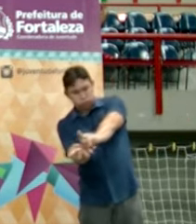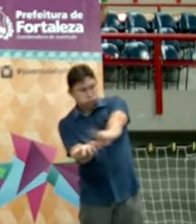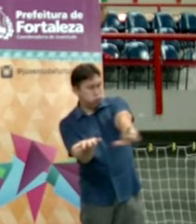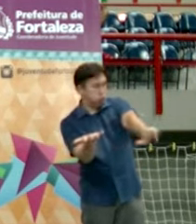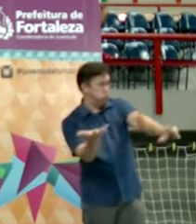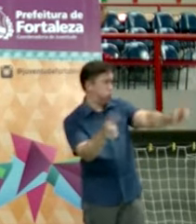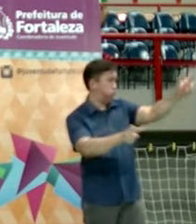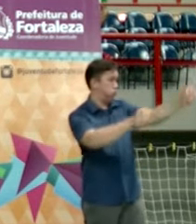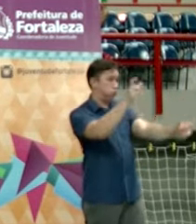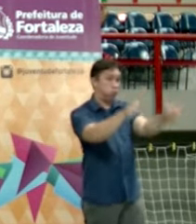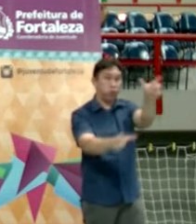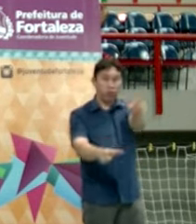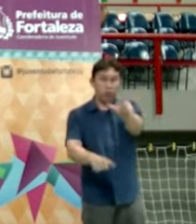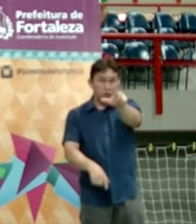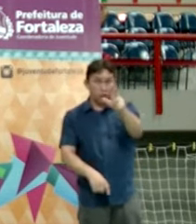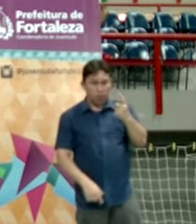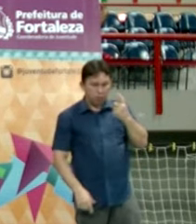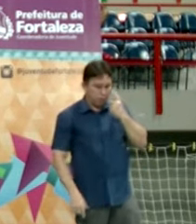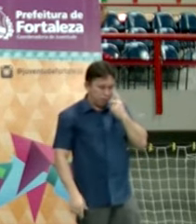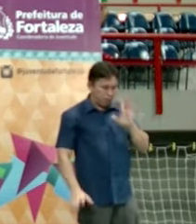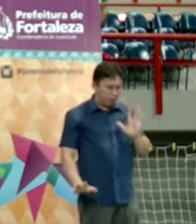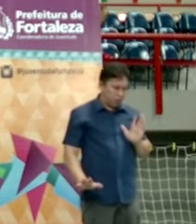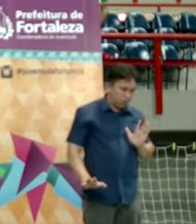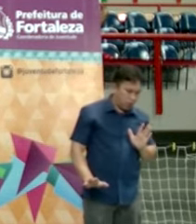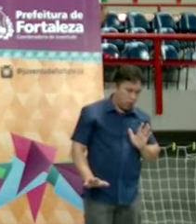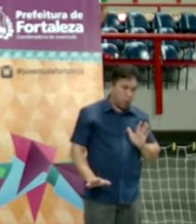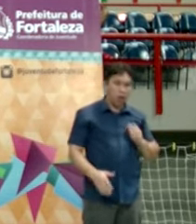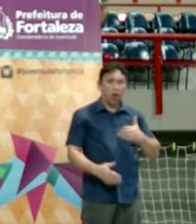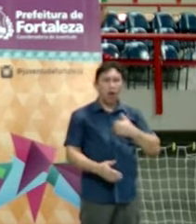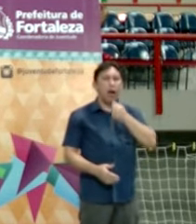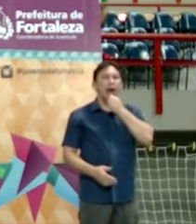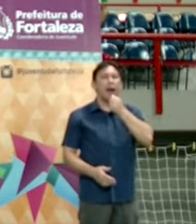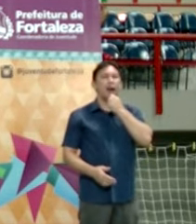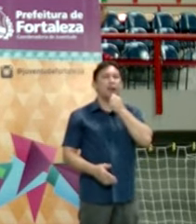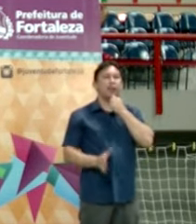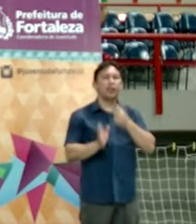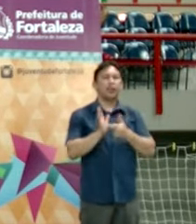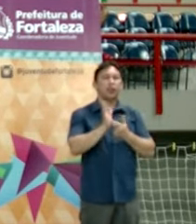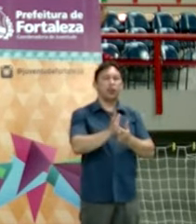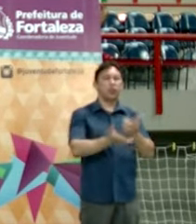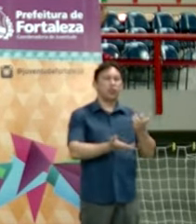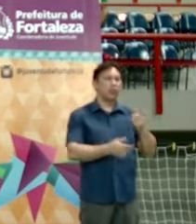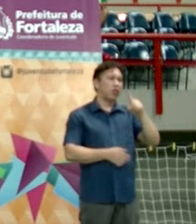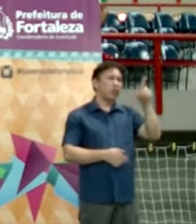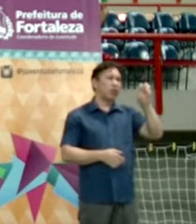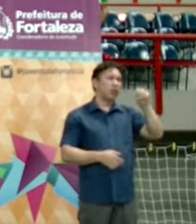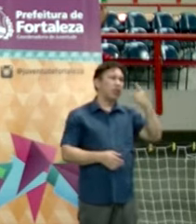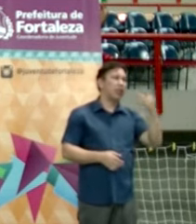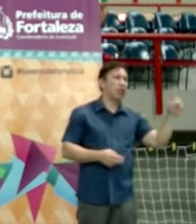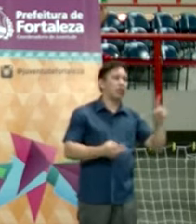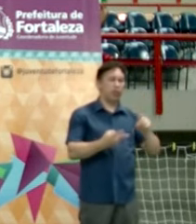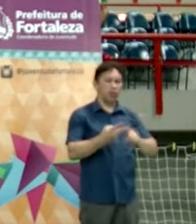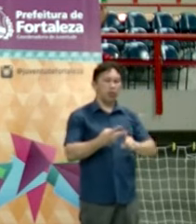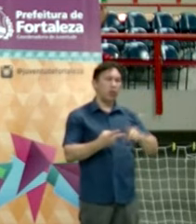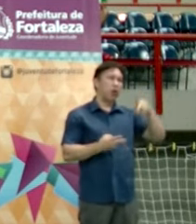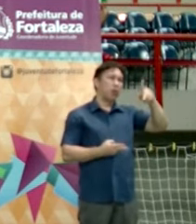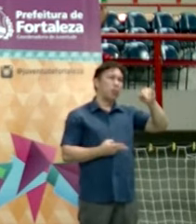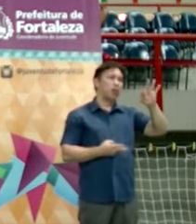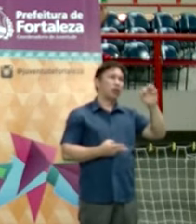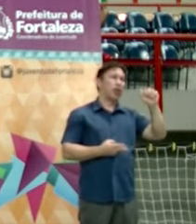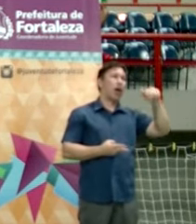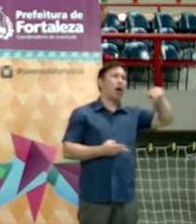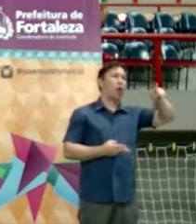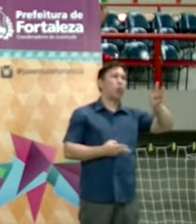Então, quando você pega, sei lá, alguns que nós não citamos por aqui, Zenão, quando você cita